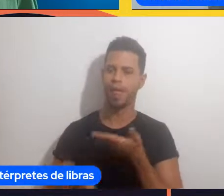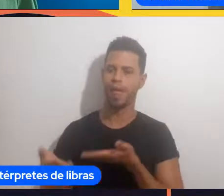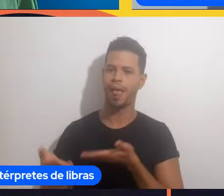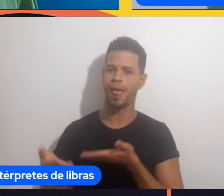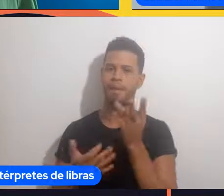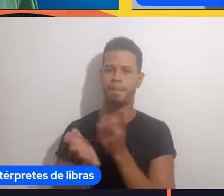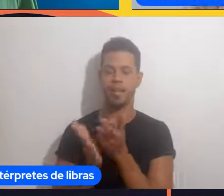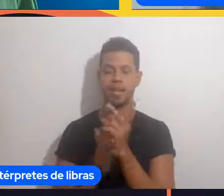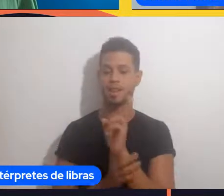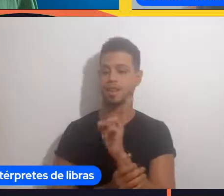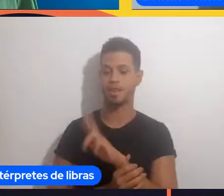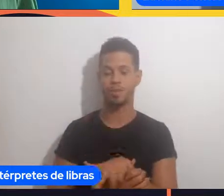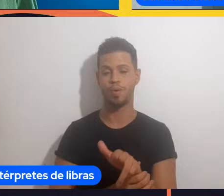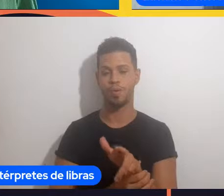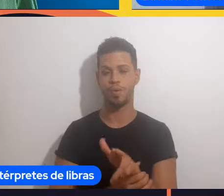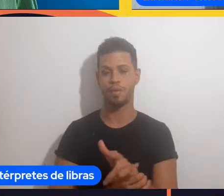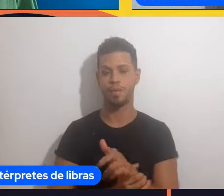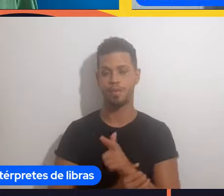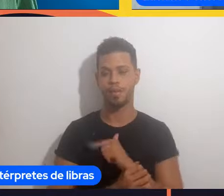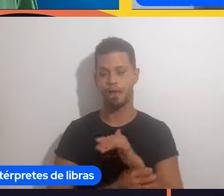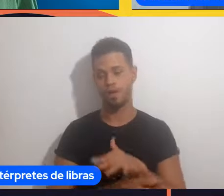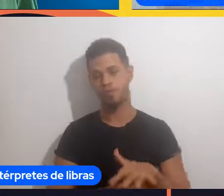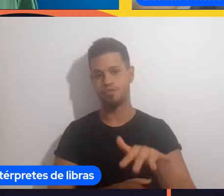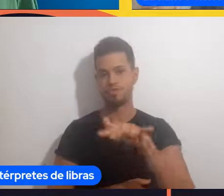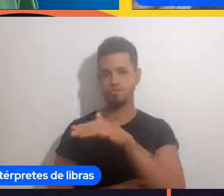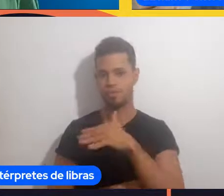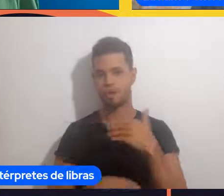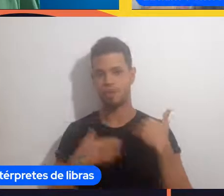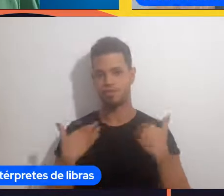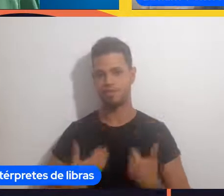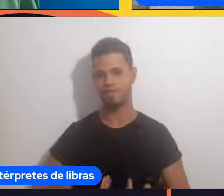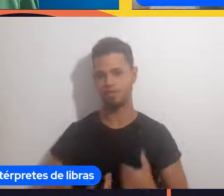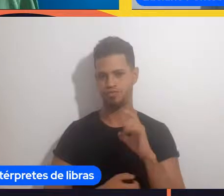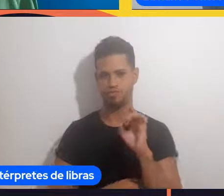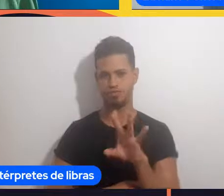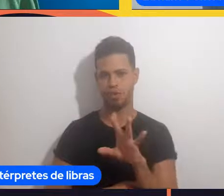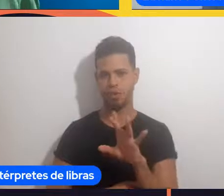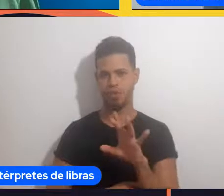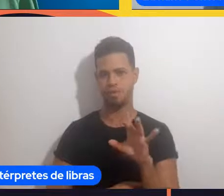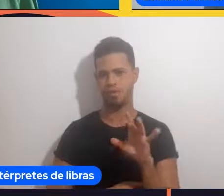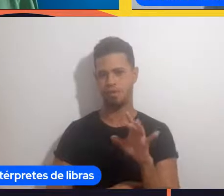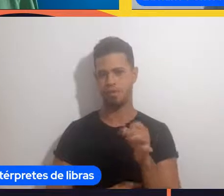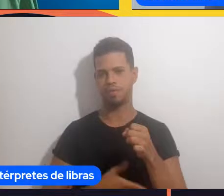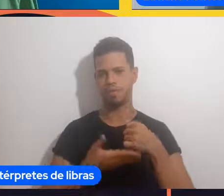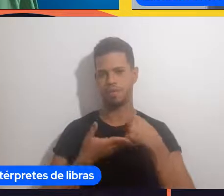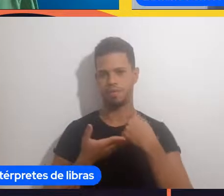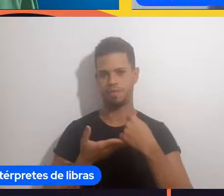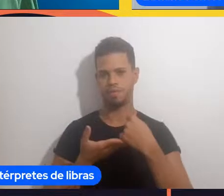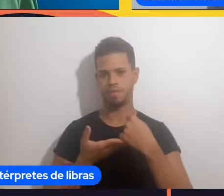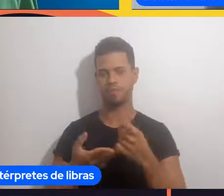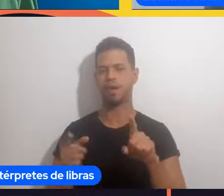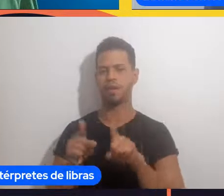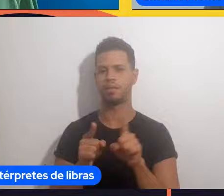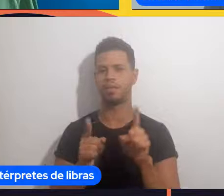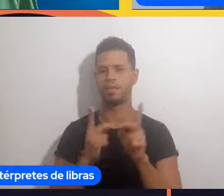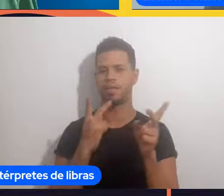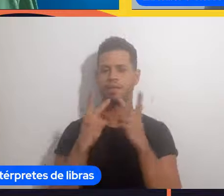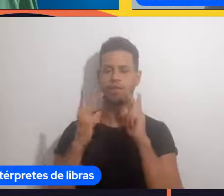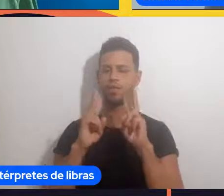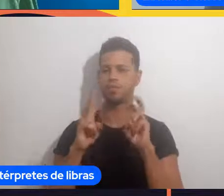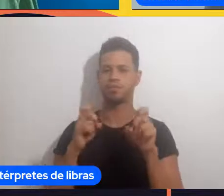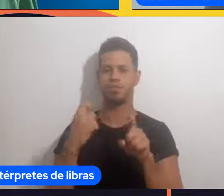associadas a um espaço só físico, né? Claro que os ambientes acabam ajudando. Eu estou falando tudo isso, Camila, para